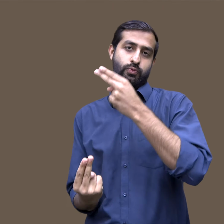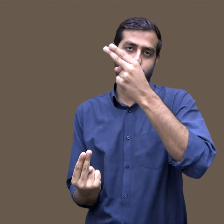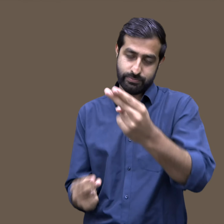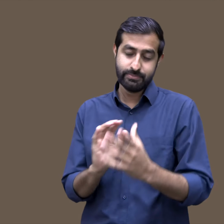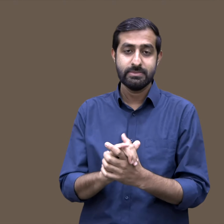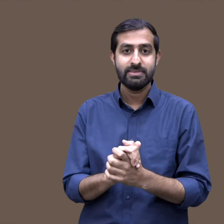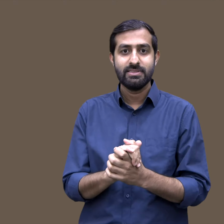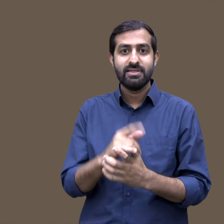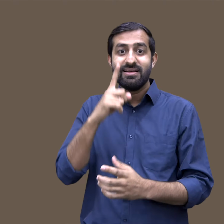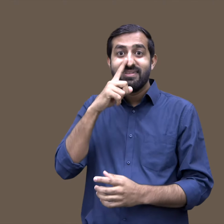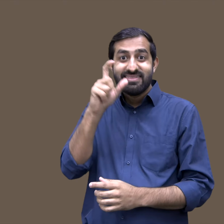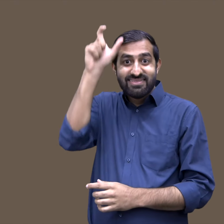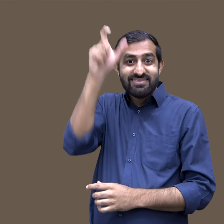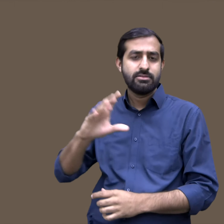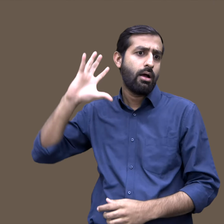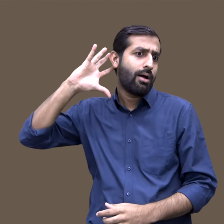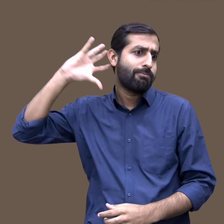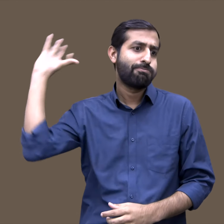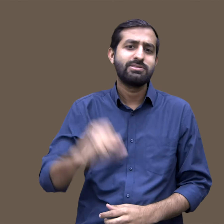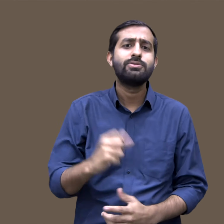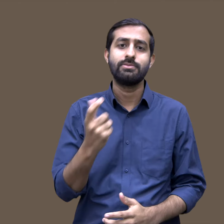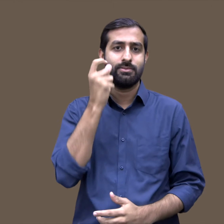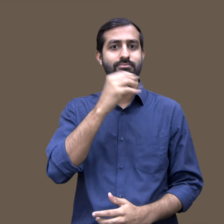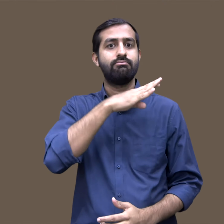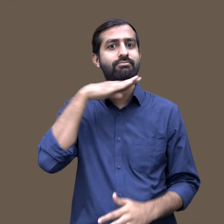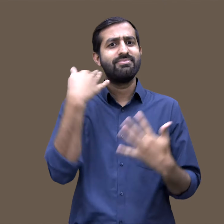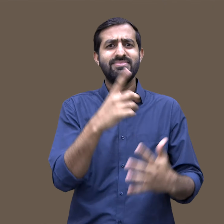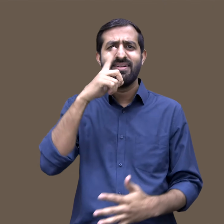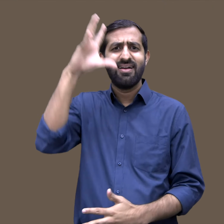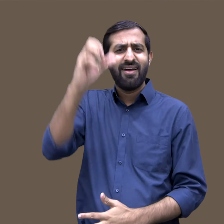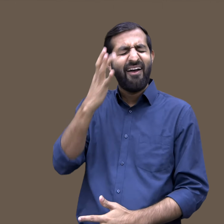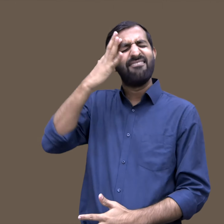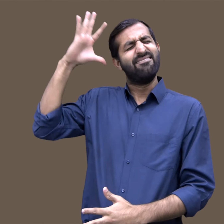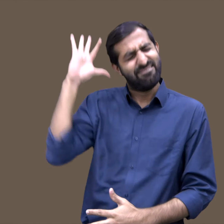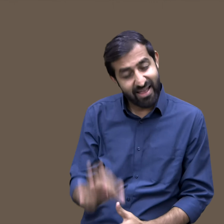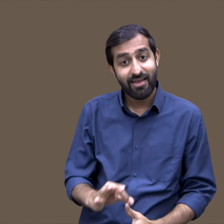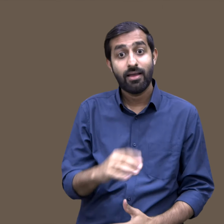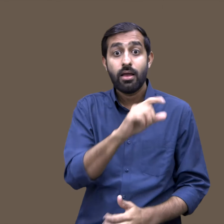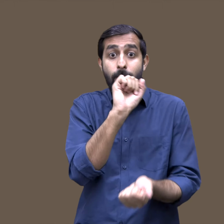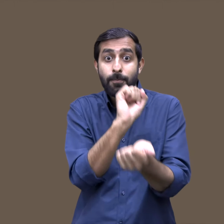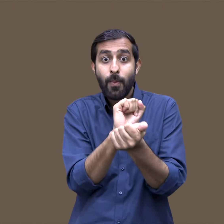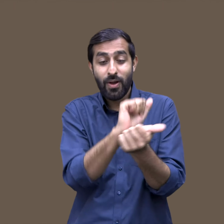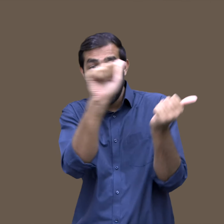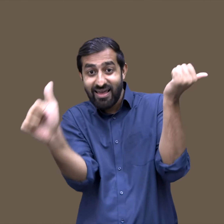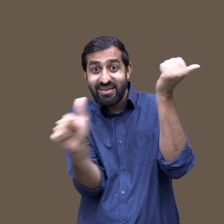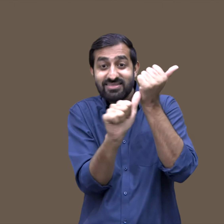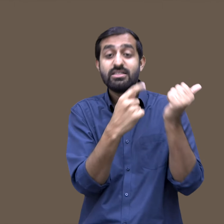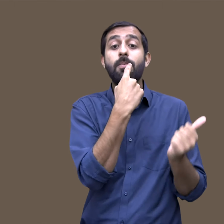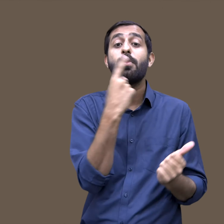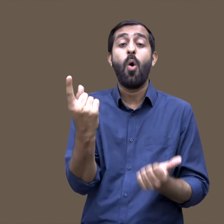था। दुलारी को टुन्नू की मौत का समाचार प्राप्त हो गया था। उसे अली सगीर की